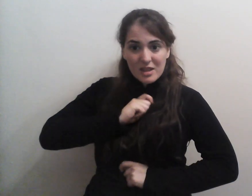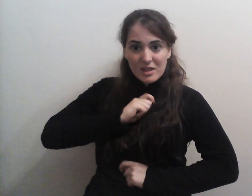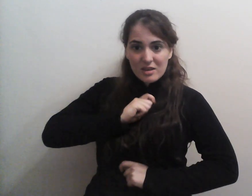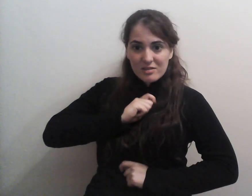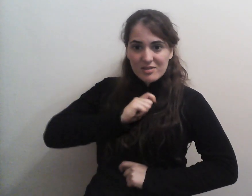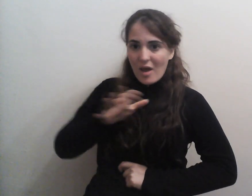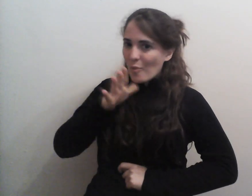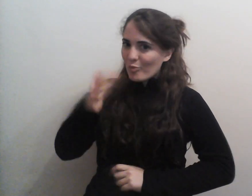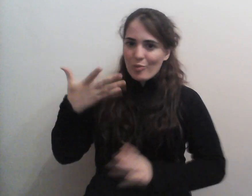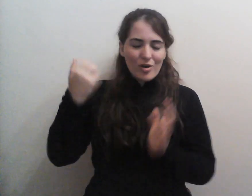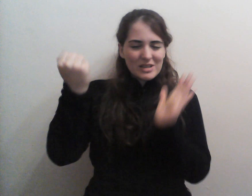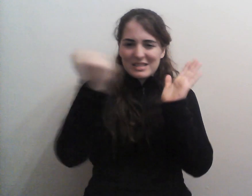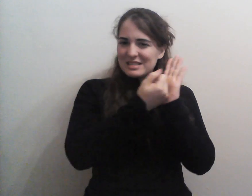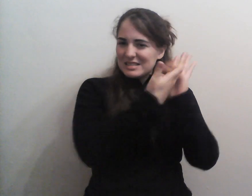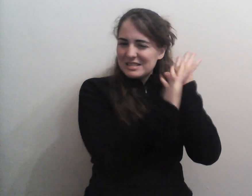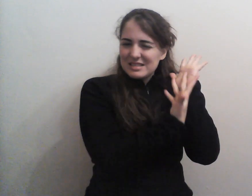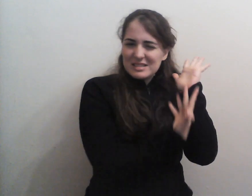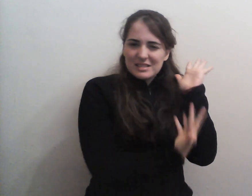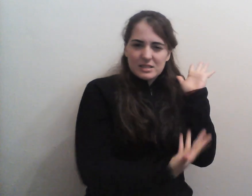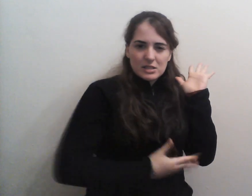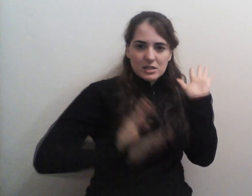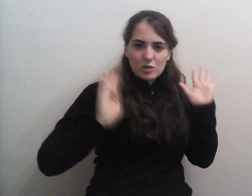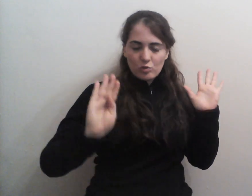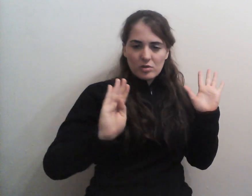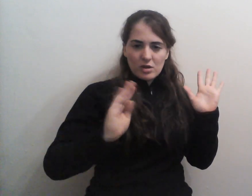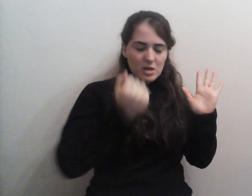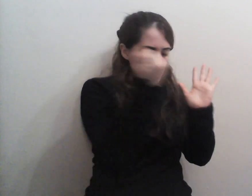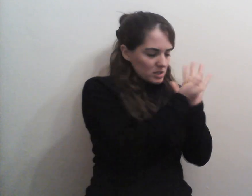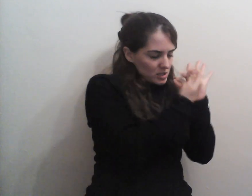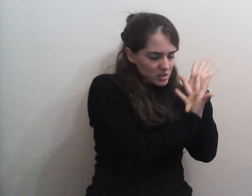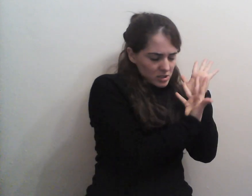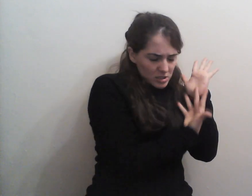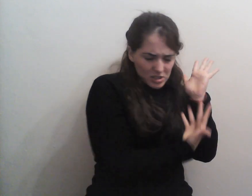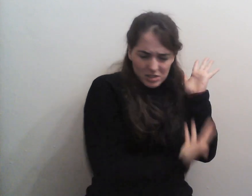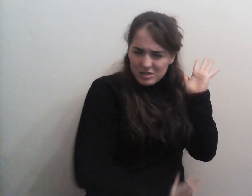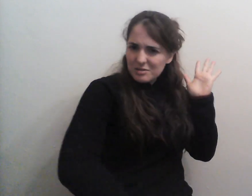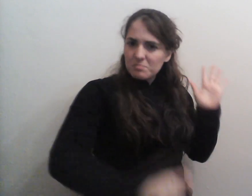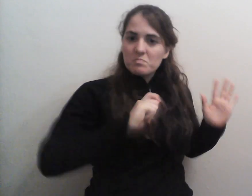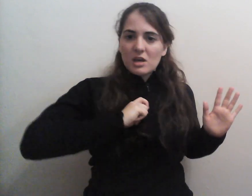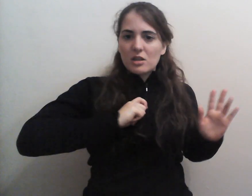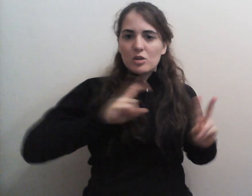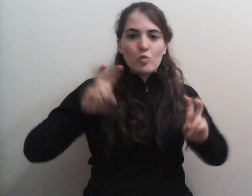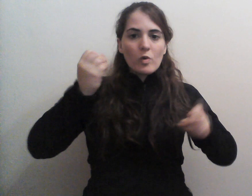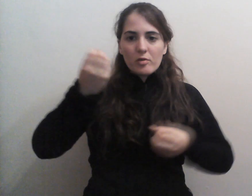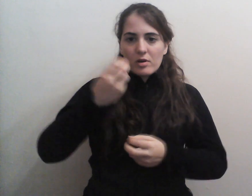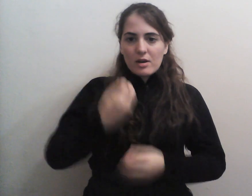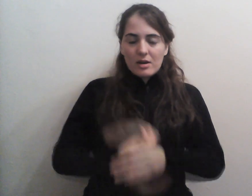a costa de tu sangre. Un autor contemporáneo que a lo mejor conocéis mejor que Constantino se llamaba John